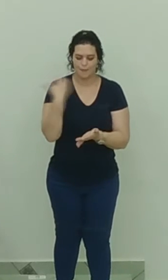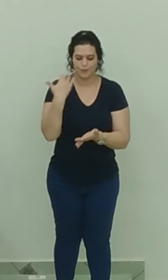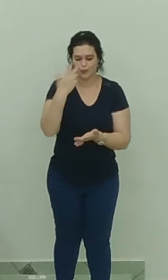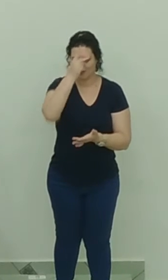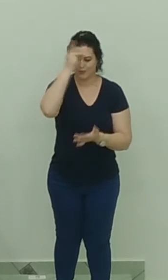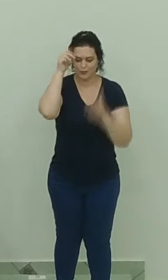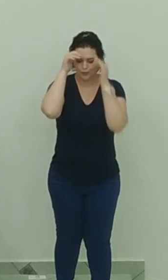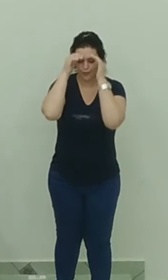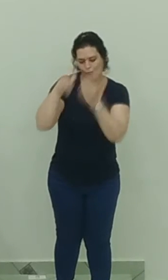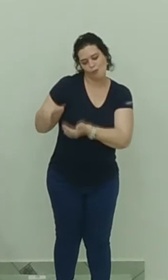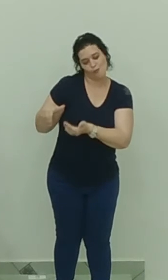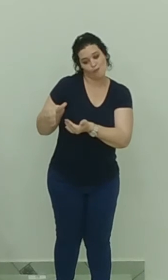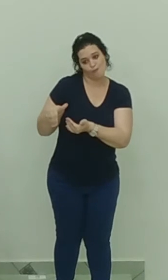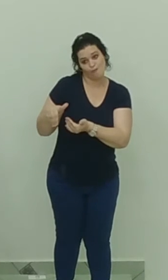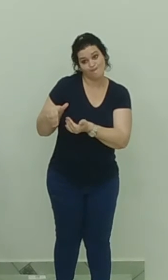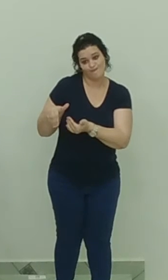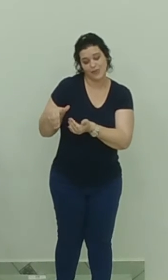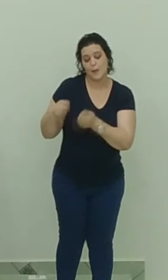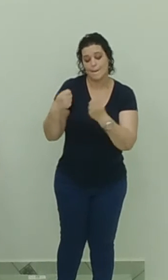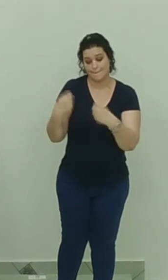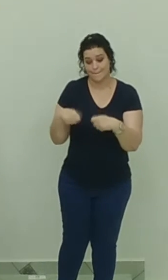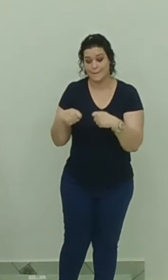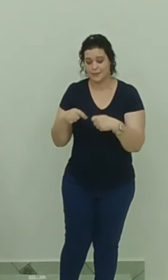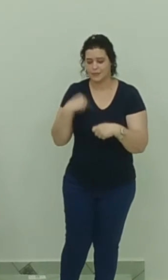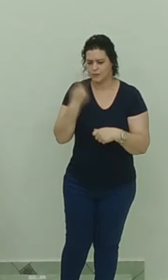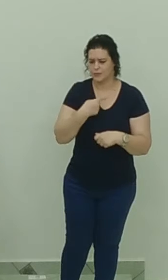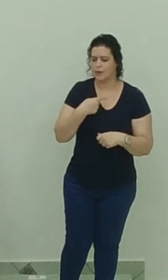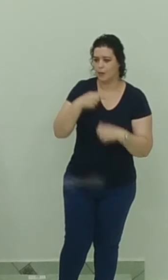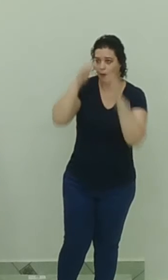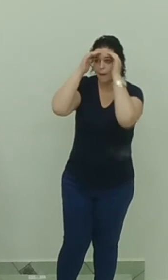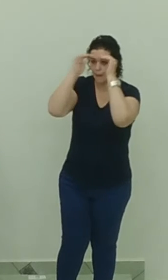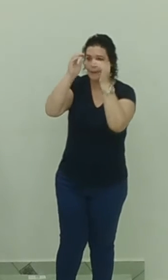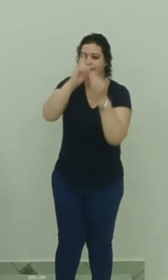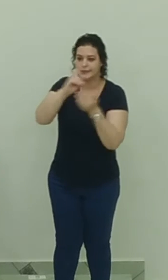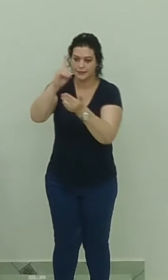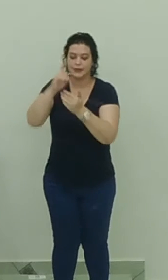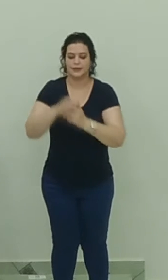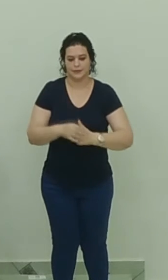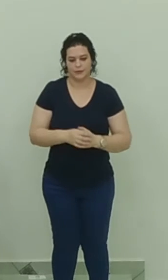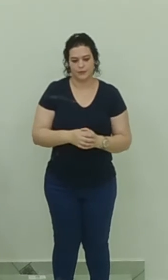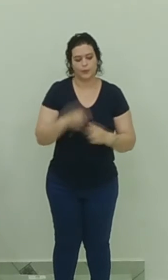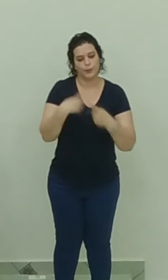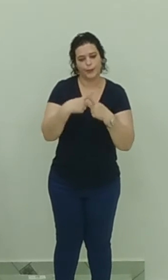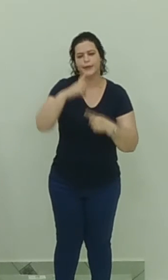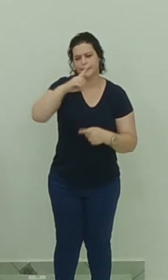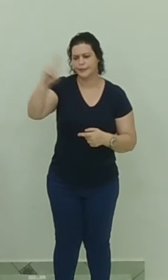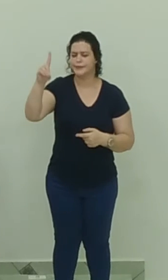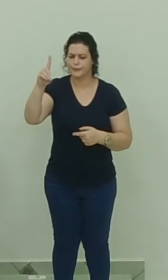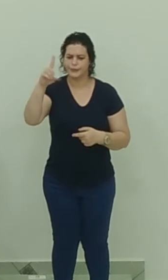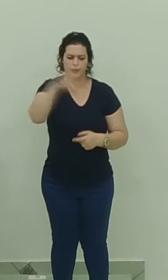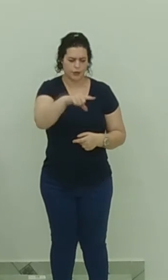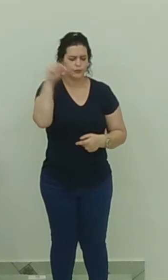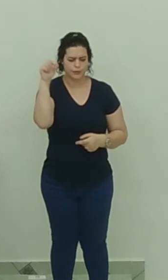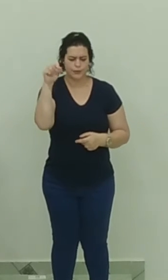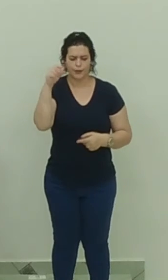não decide obedecer a Deus, Deus decide o que Ele quer, a vontade